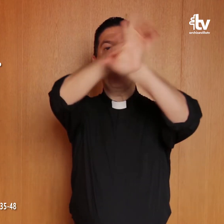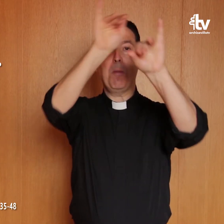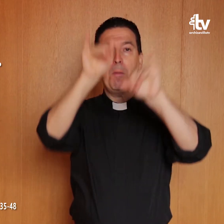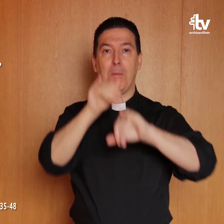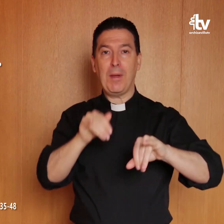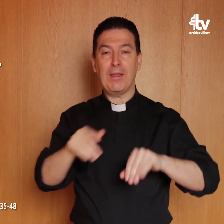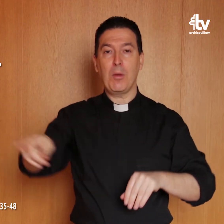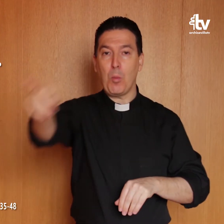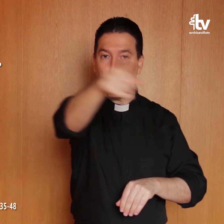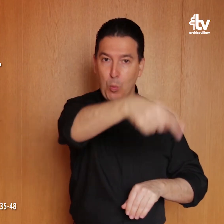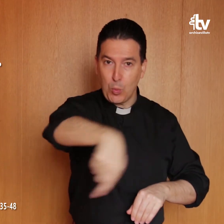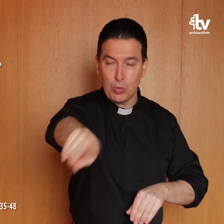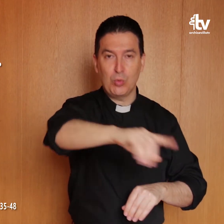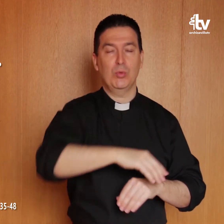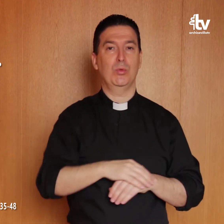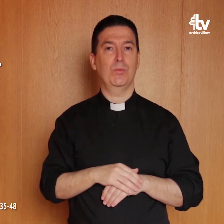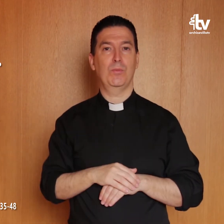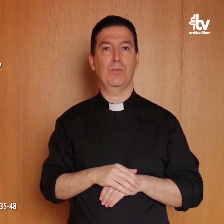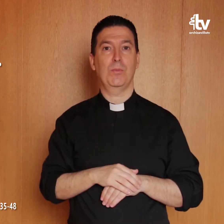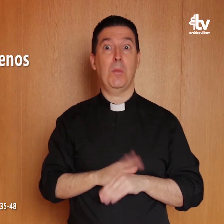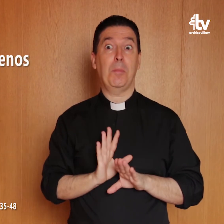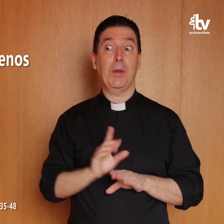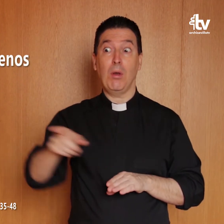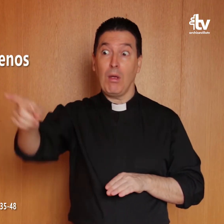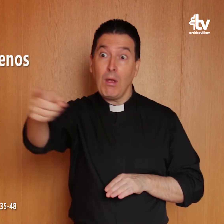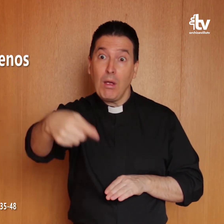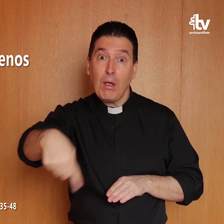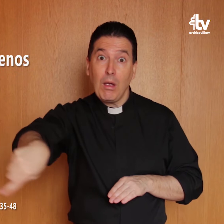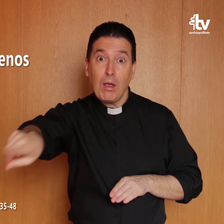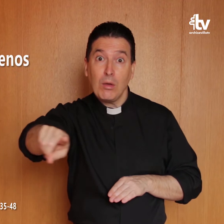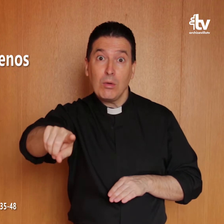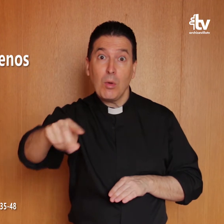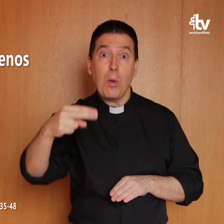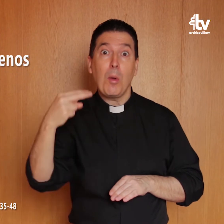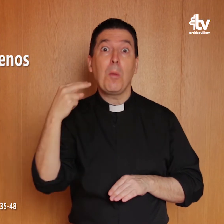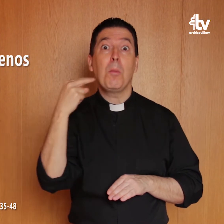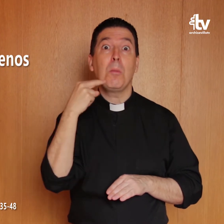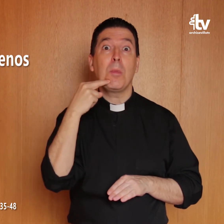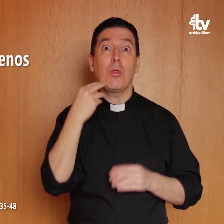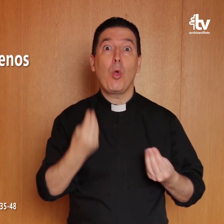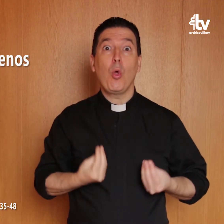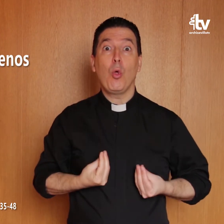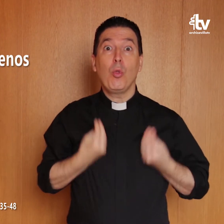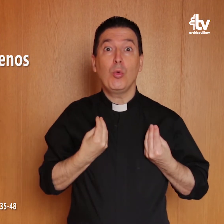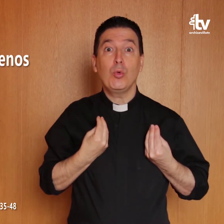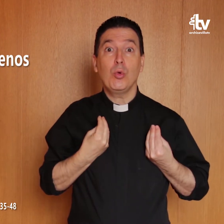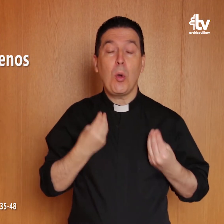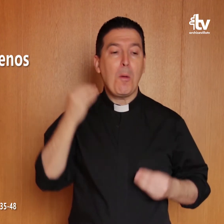Paz a vosotros. Pero ellos, aterrorizados y llenos de miedo,